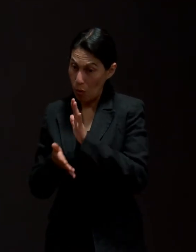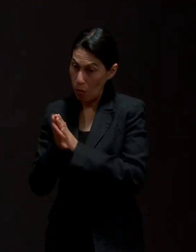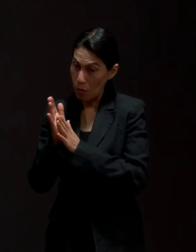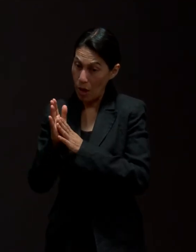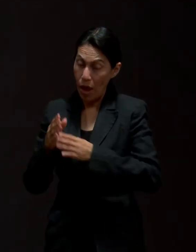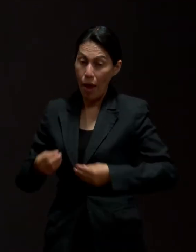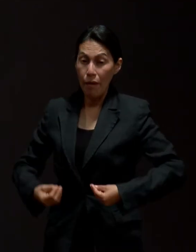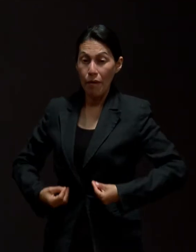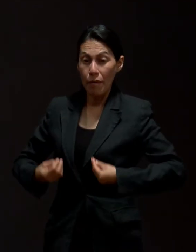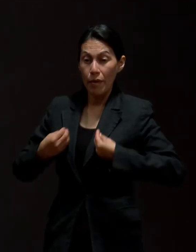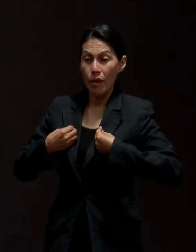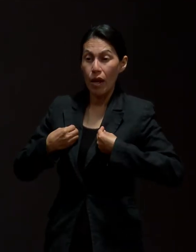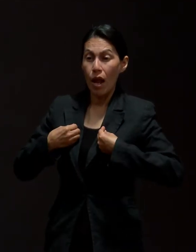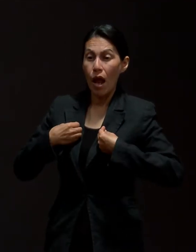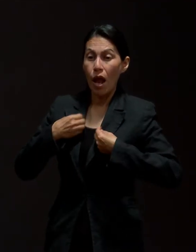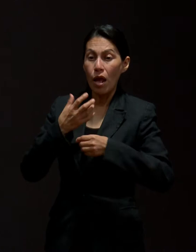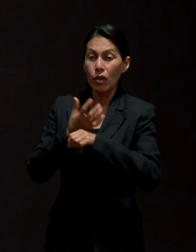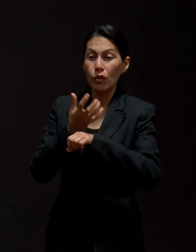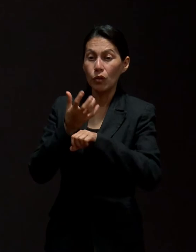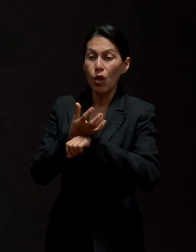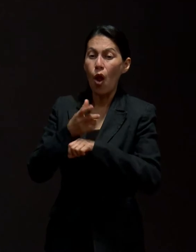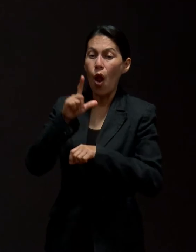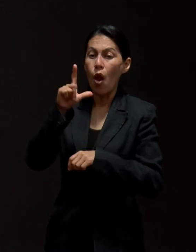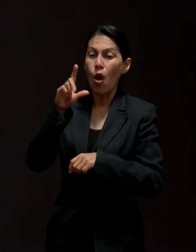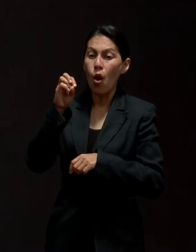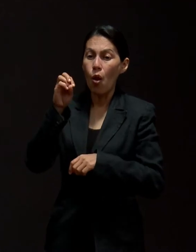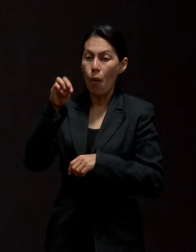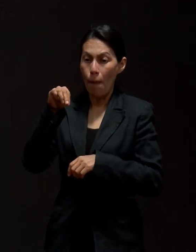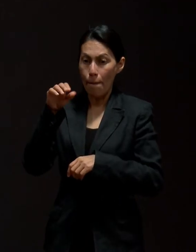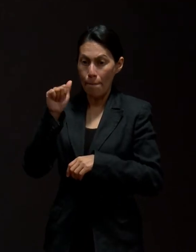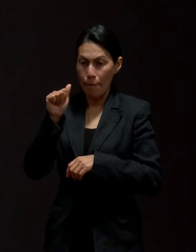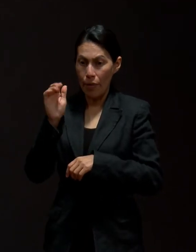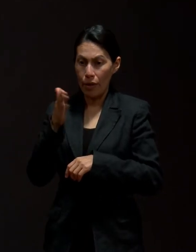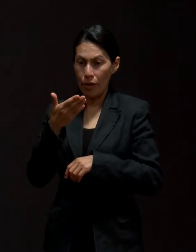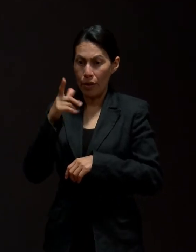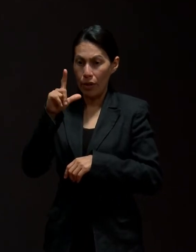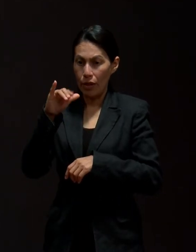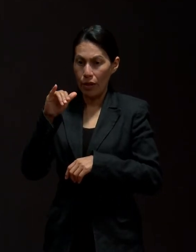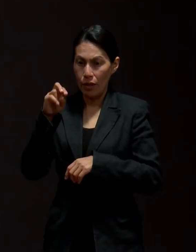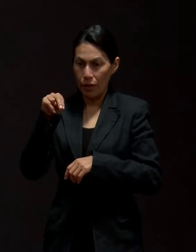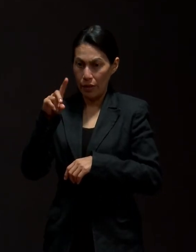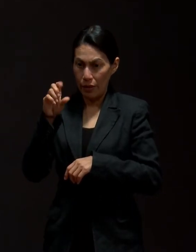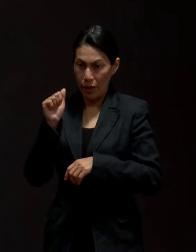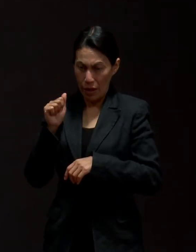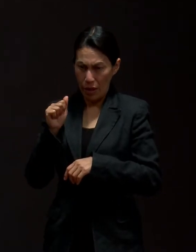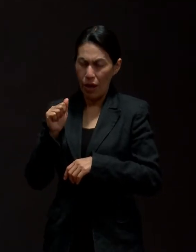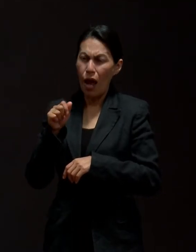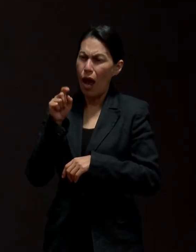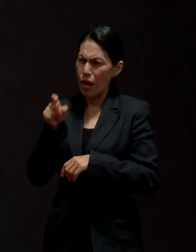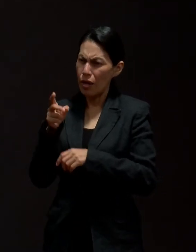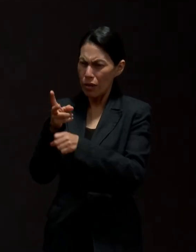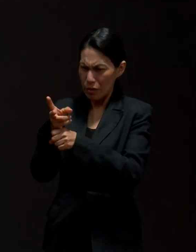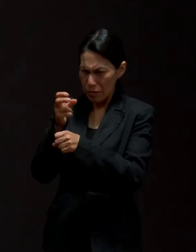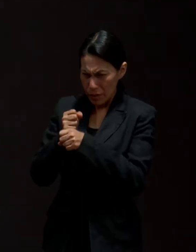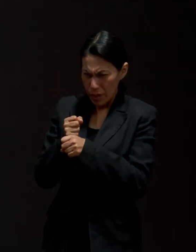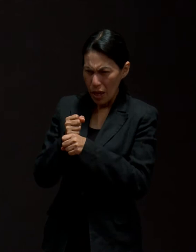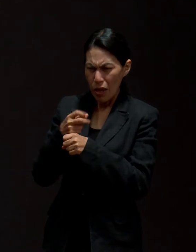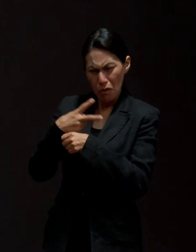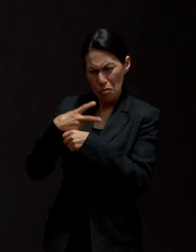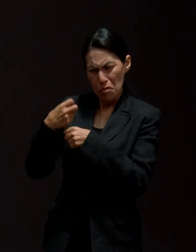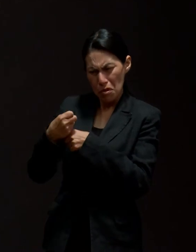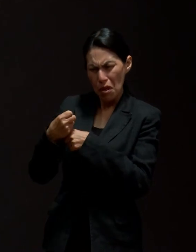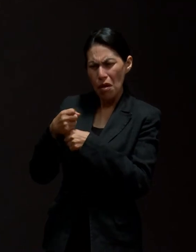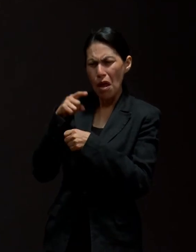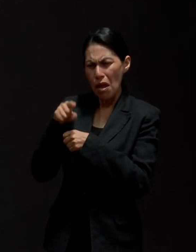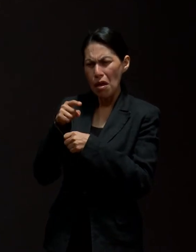que nos trasladamos a vivir en Loma Linda, fuimos invitados para ser los directores del Ministerio